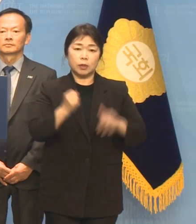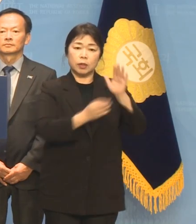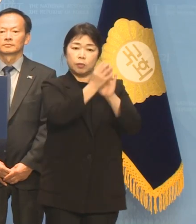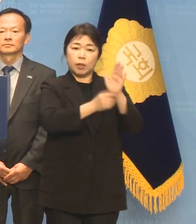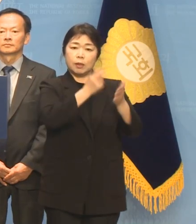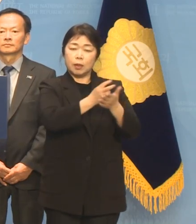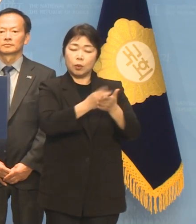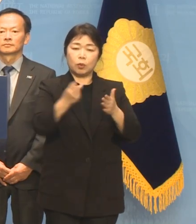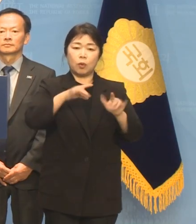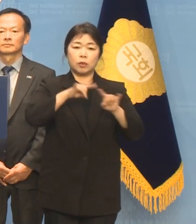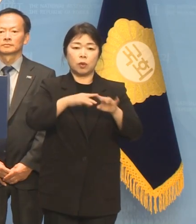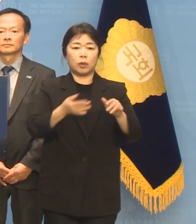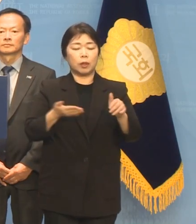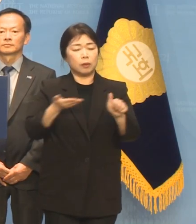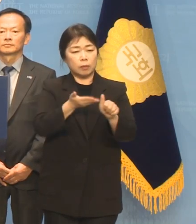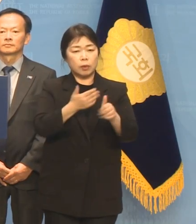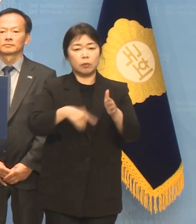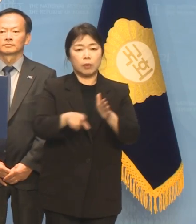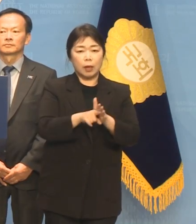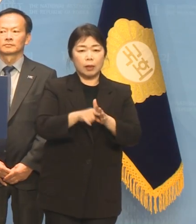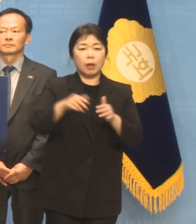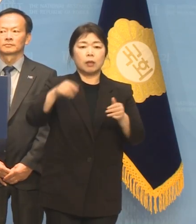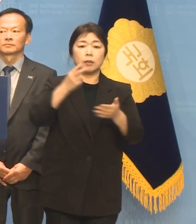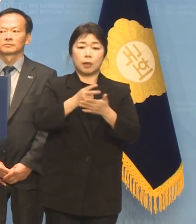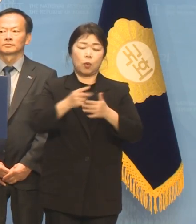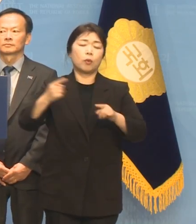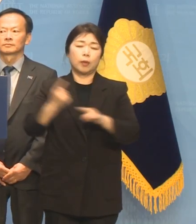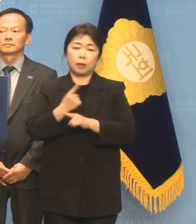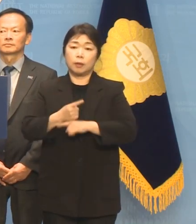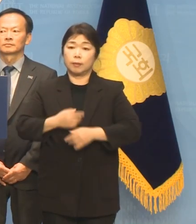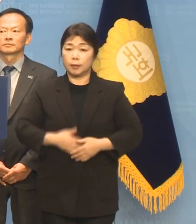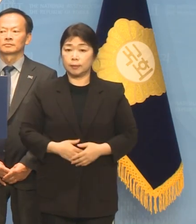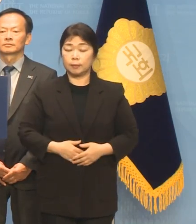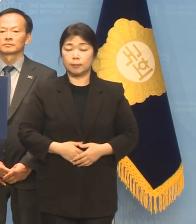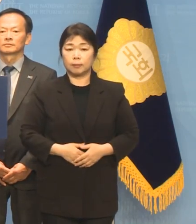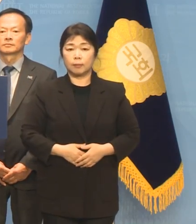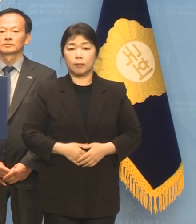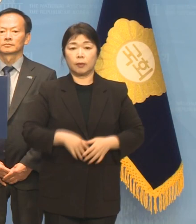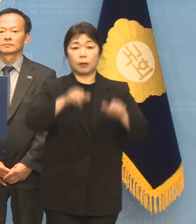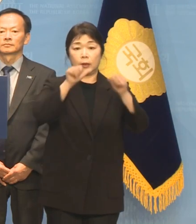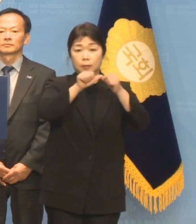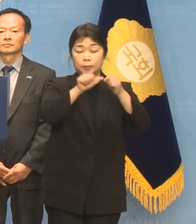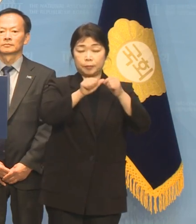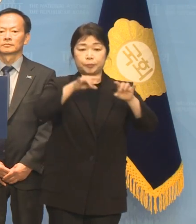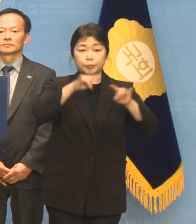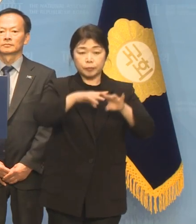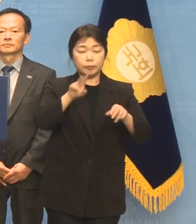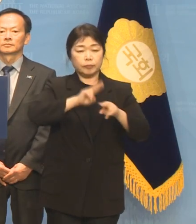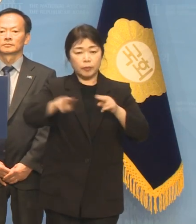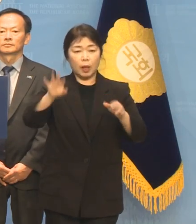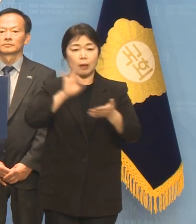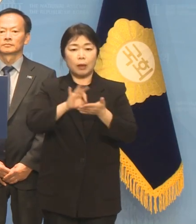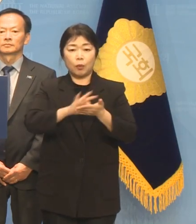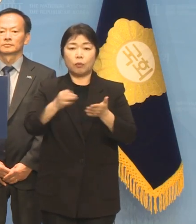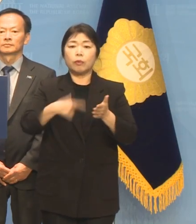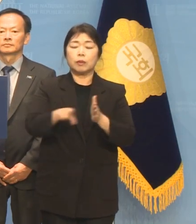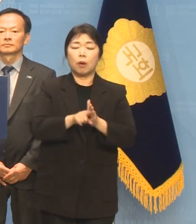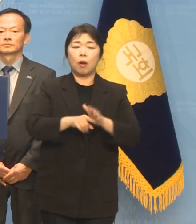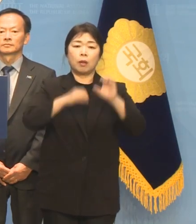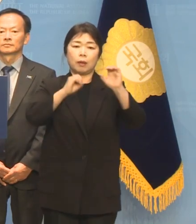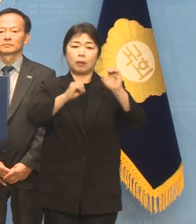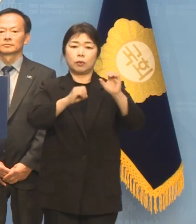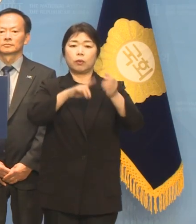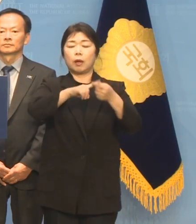개선을 추진하겠습니다 다섯째 전기 유류 사용으로 인해 발생하는 탄소에 대한 비용을